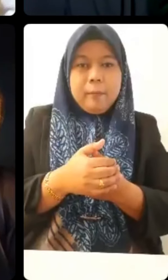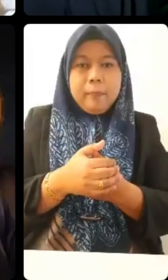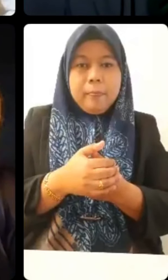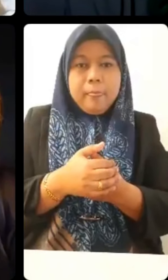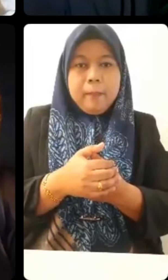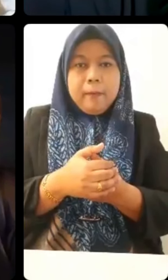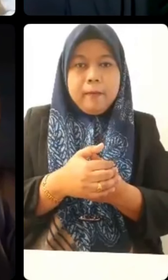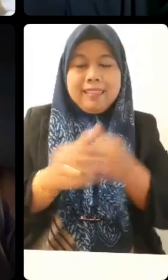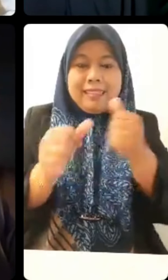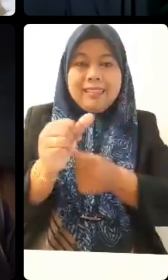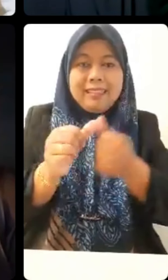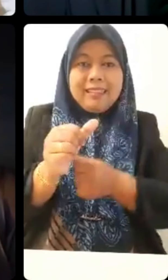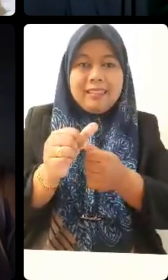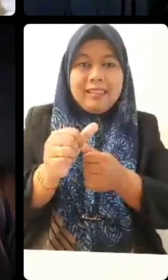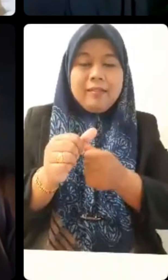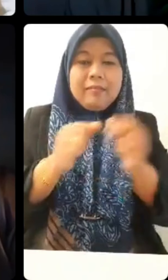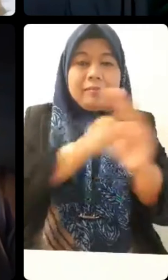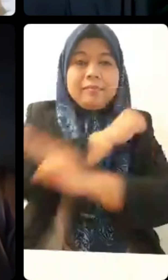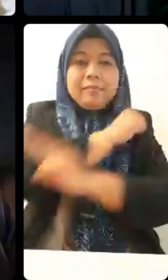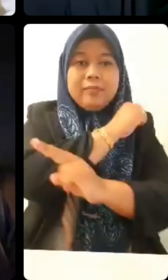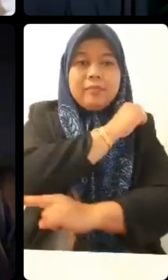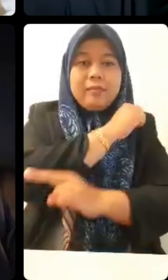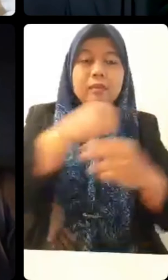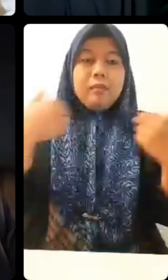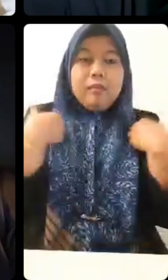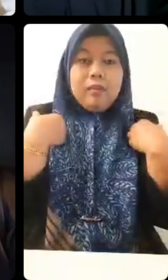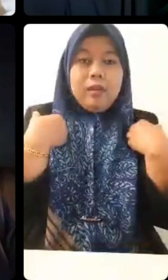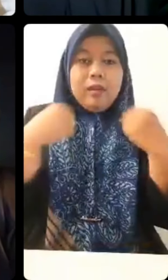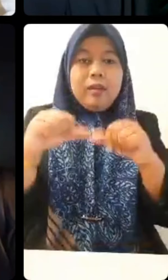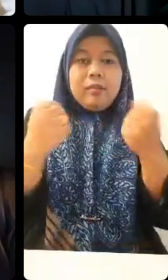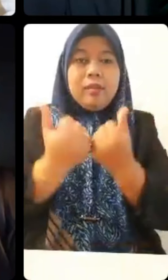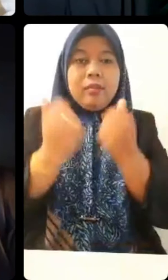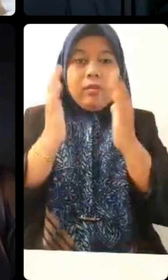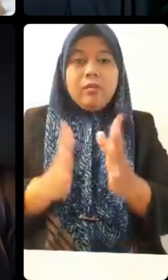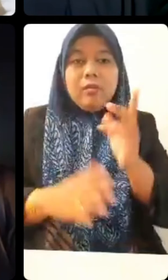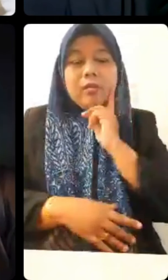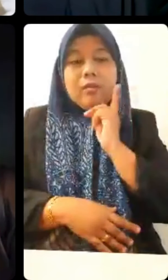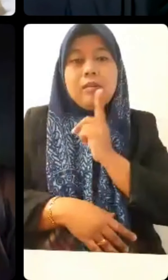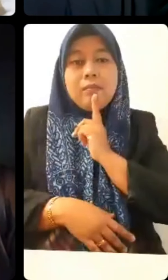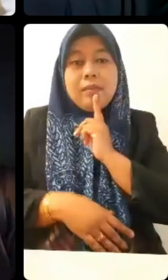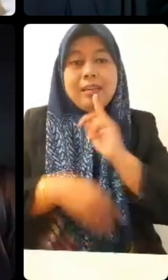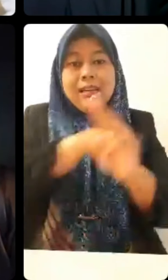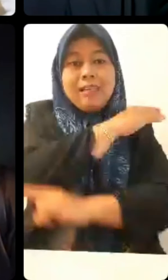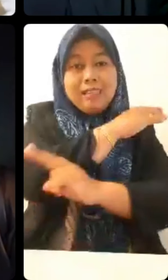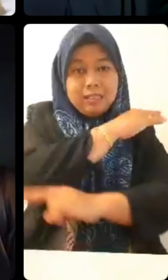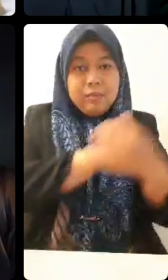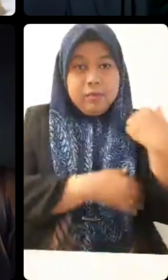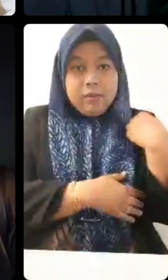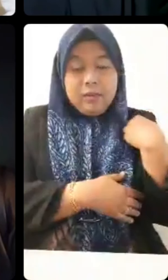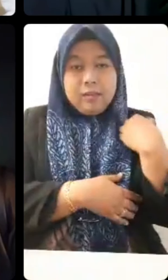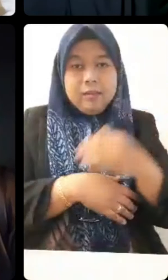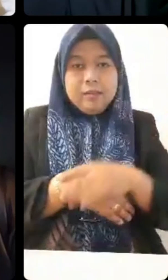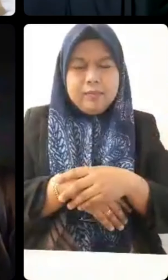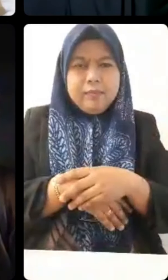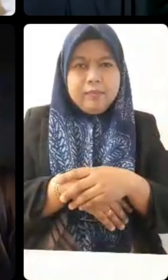ada apa nama Persatuan Orang Pekak Negeri-negeri pun ada yang diketuai oleh MFD